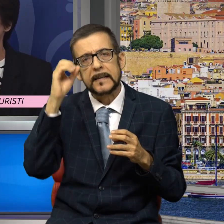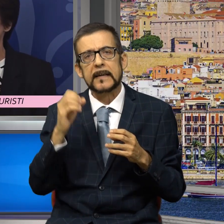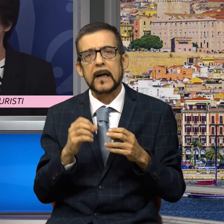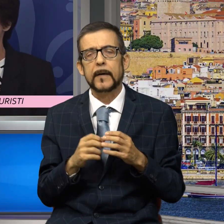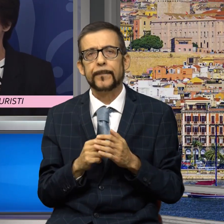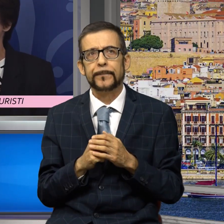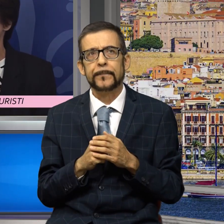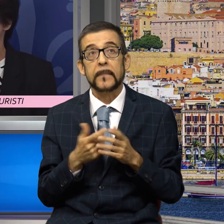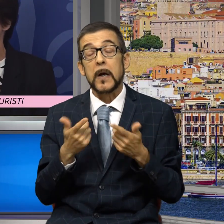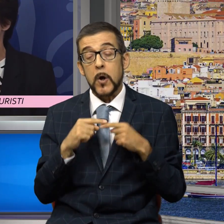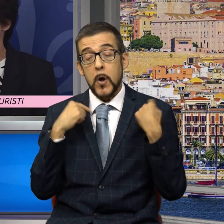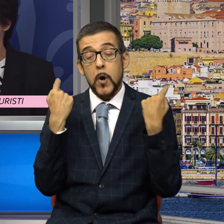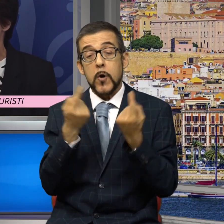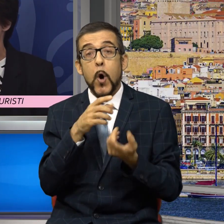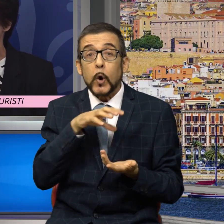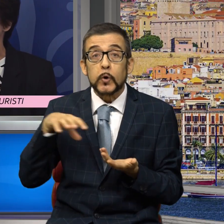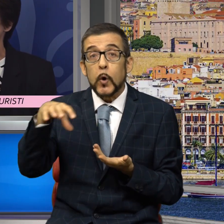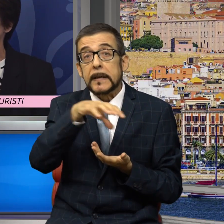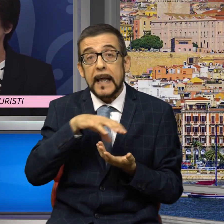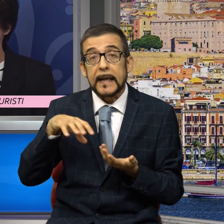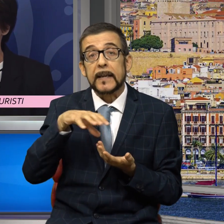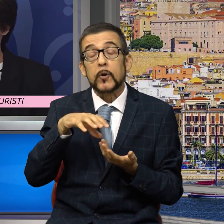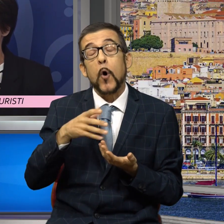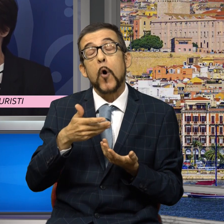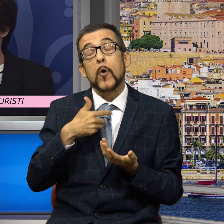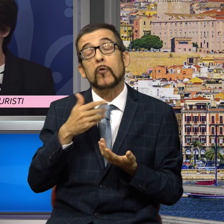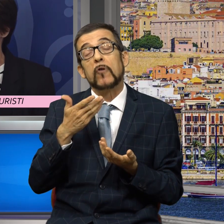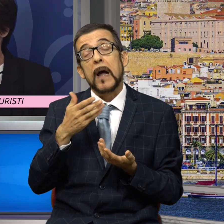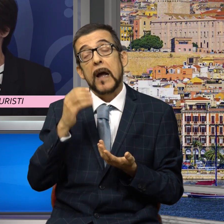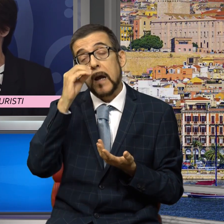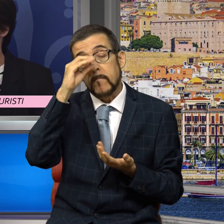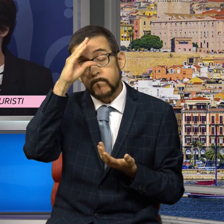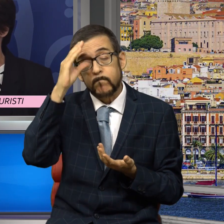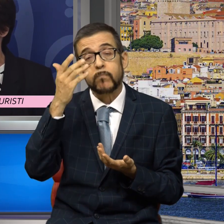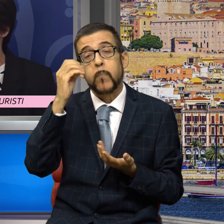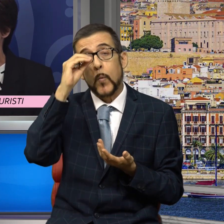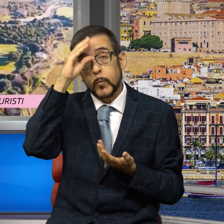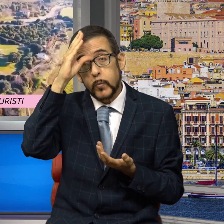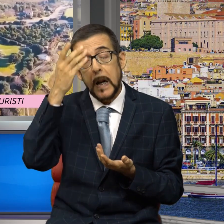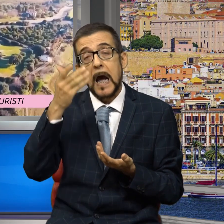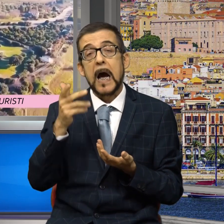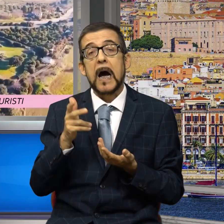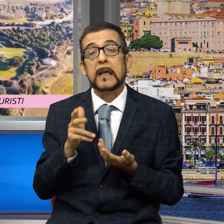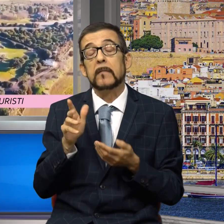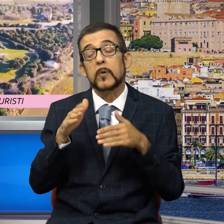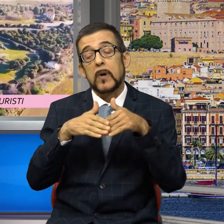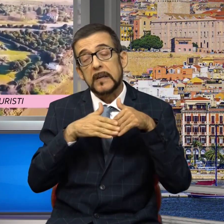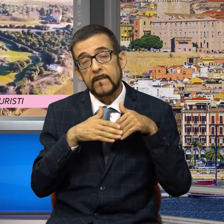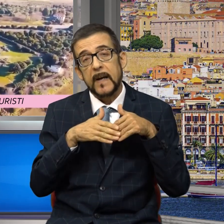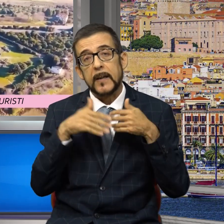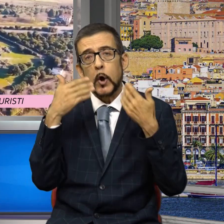nostro territorio ha anche delle valenze culturali e naturalistiche da tutelare. Già